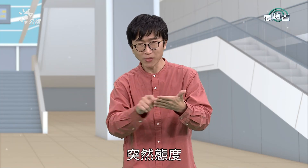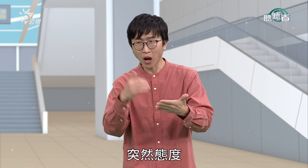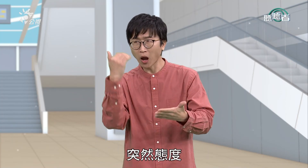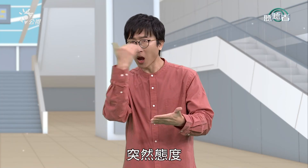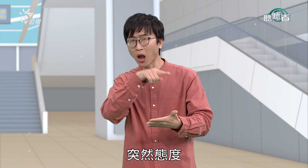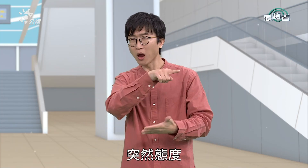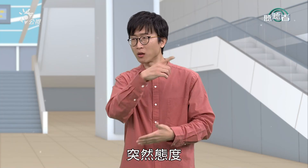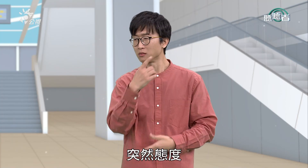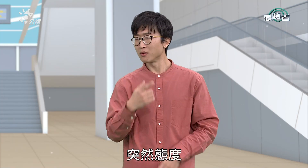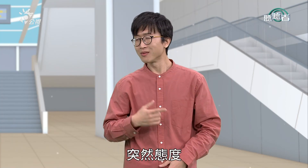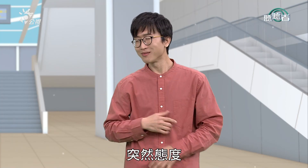突然态度